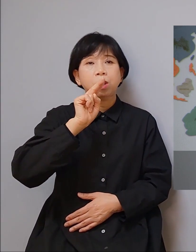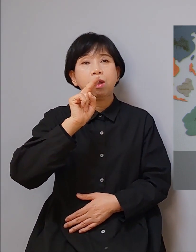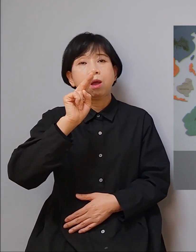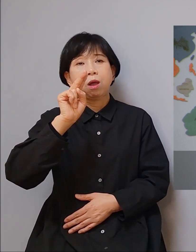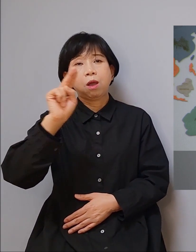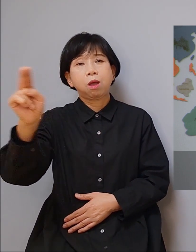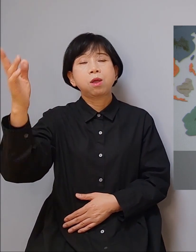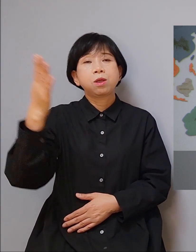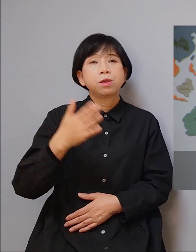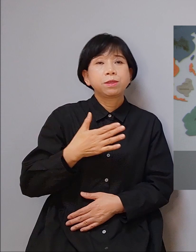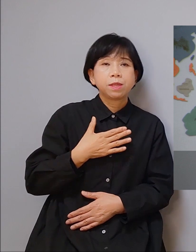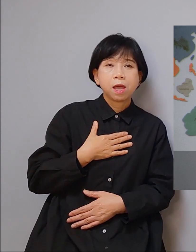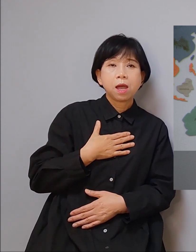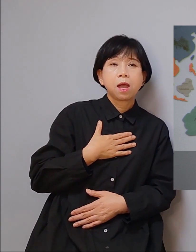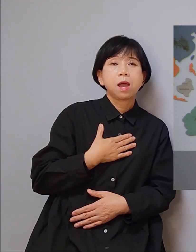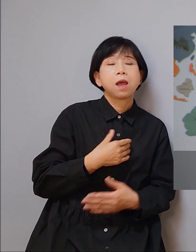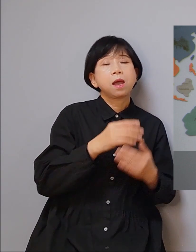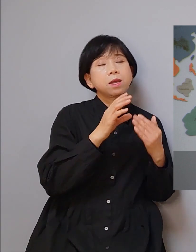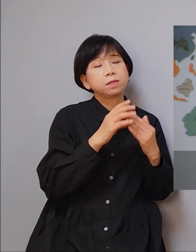주여